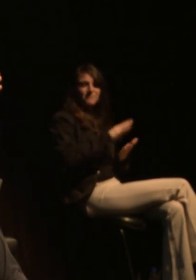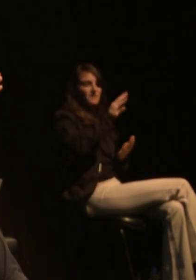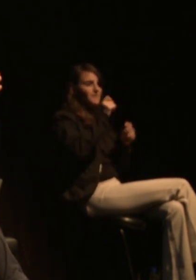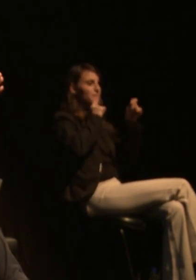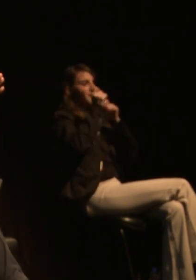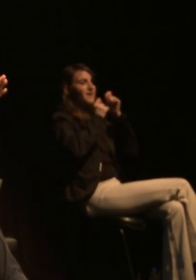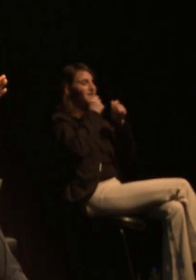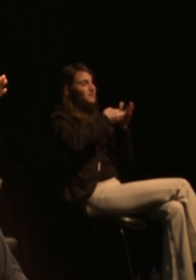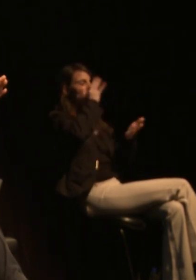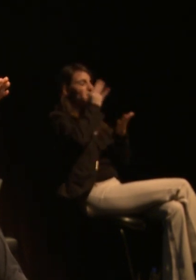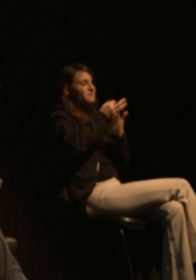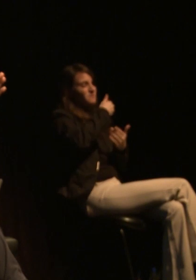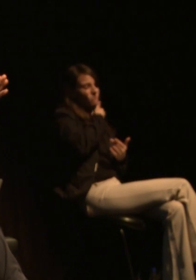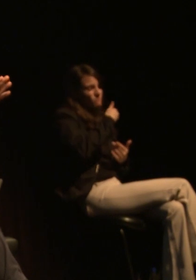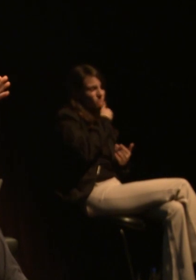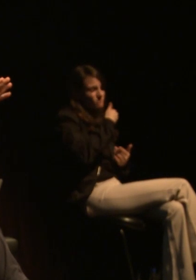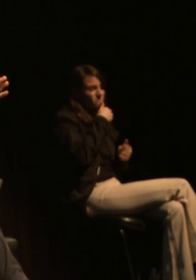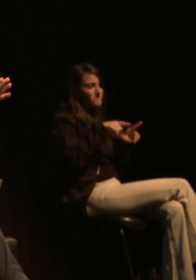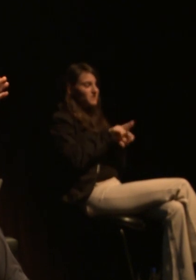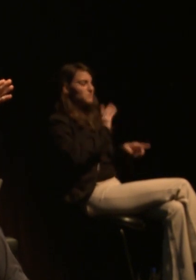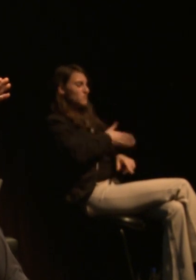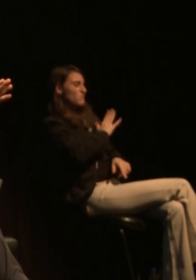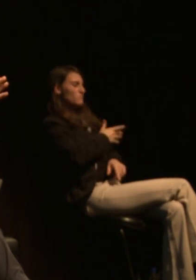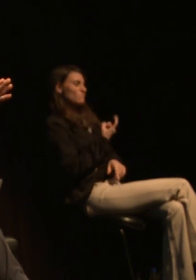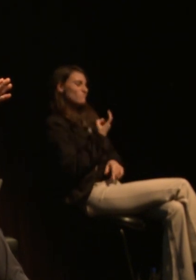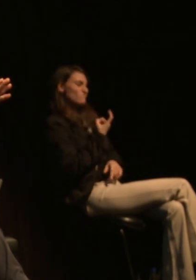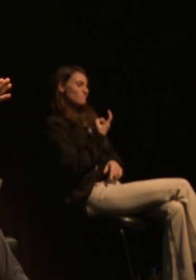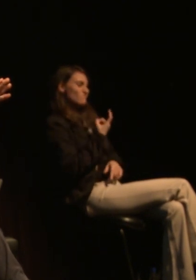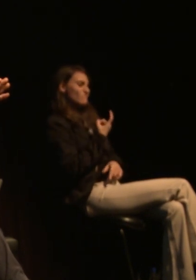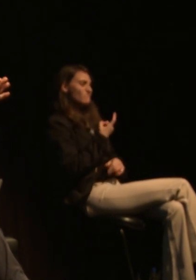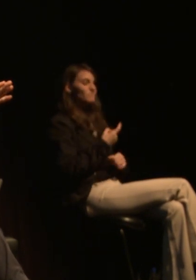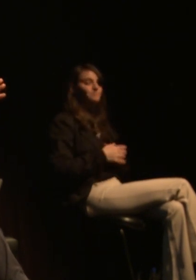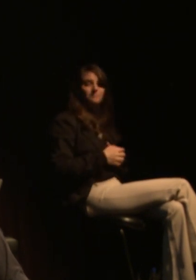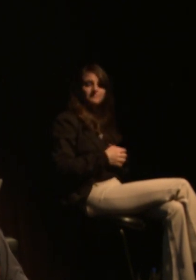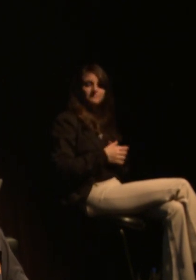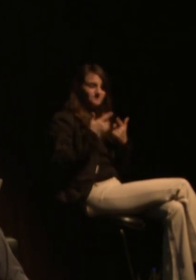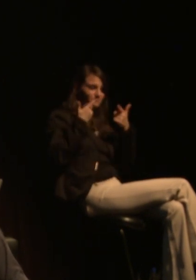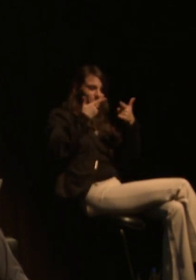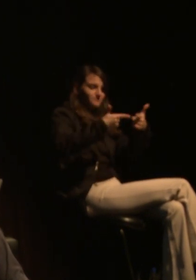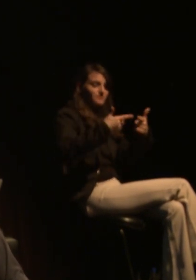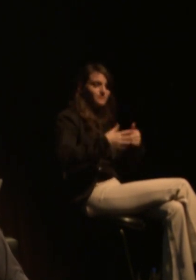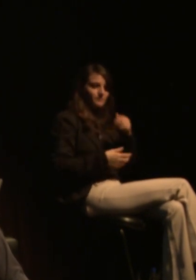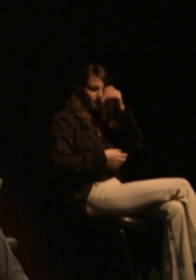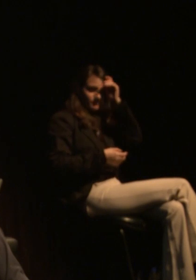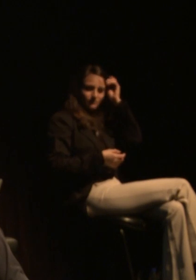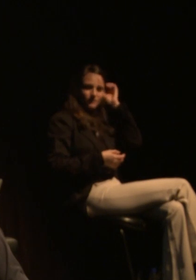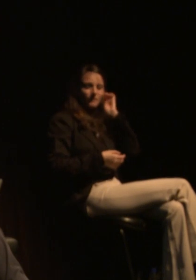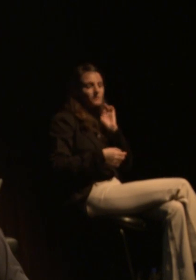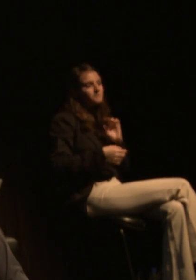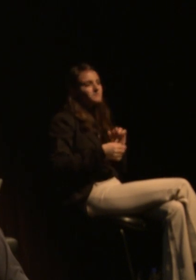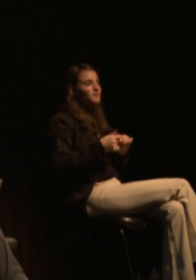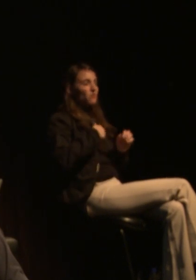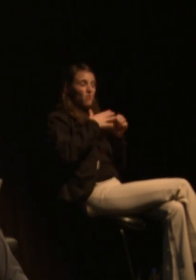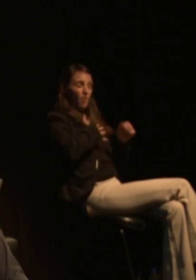Balada do Café Triste, e também Coração Solitário e Caçador. Fantástico. Carson, para mim, é a que eu